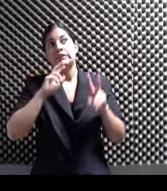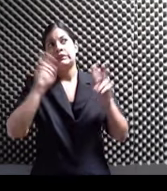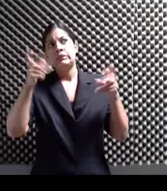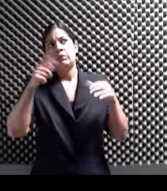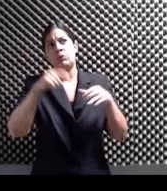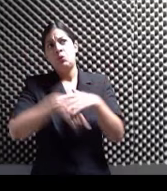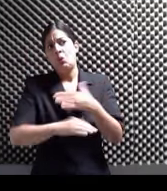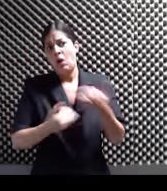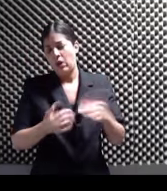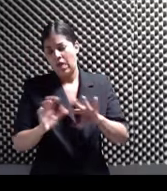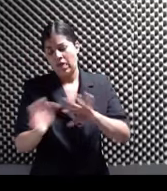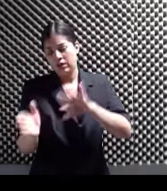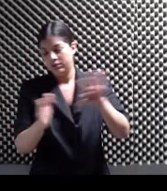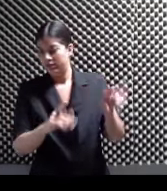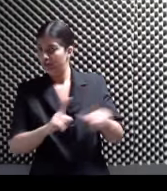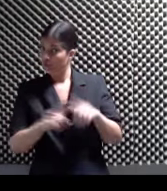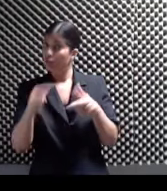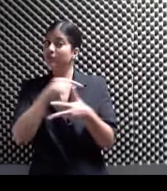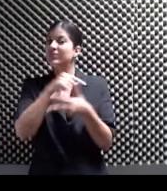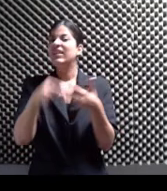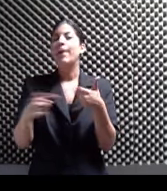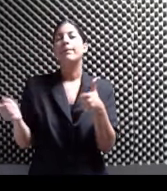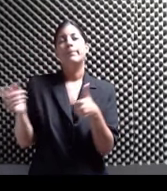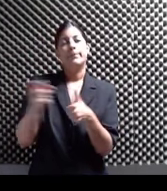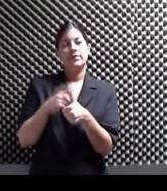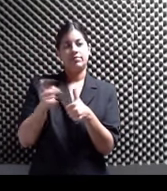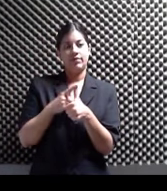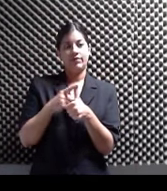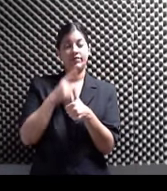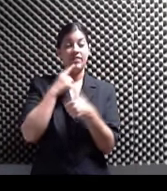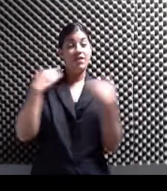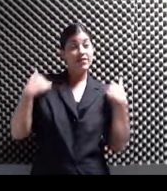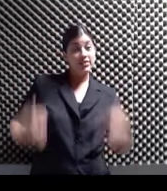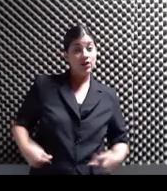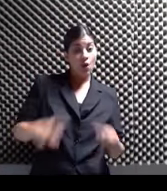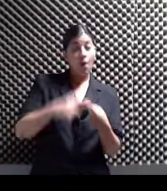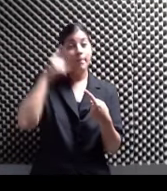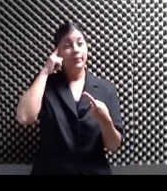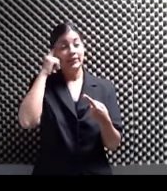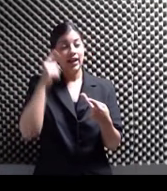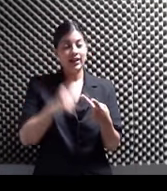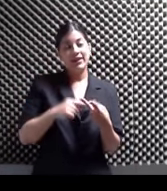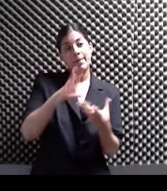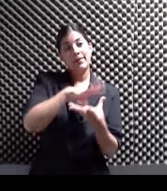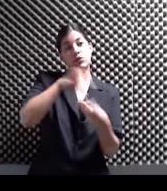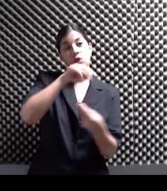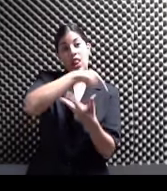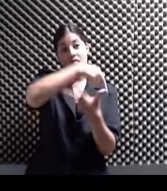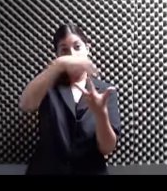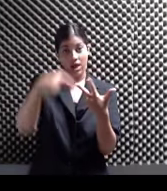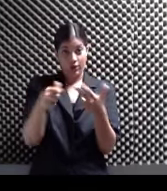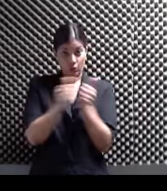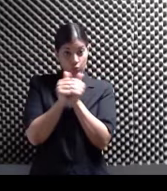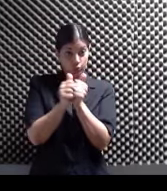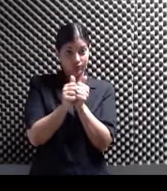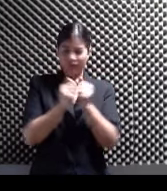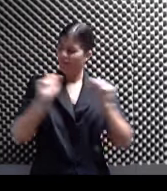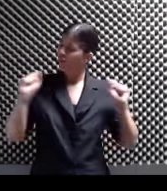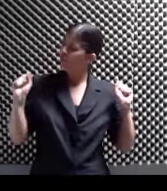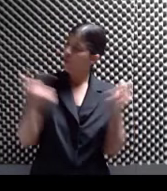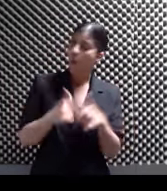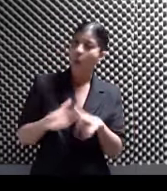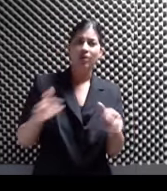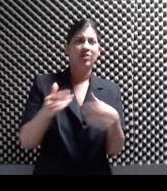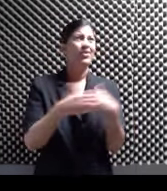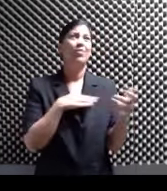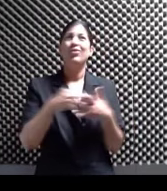pero básicamente hablemos de tres cuerpos principales: físico, el mental y el espiritual. Okay. Todo el mundo cuenta con eso, fuera de